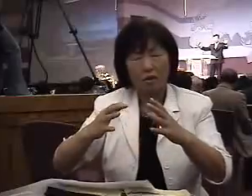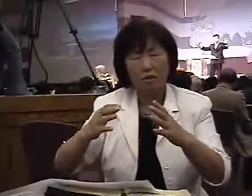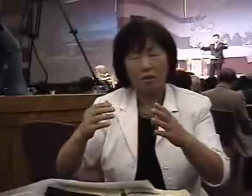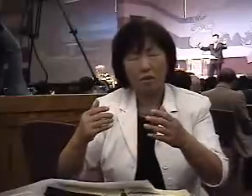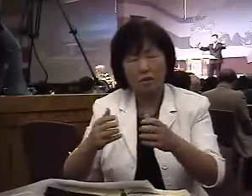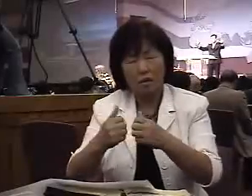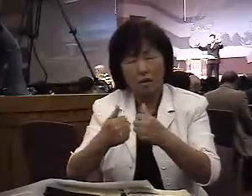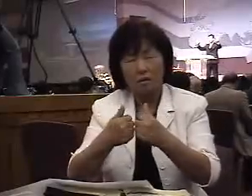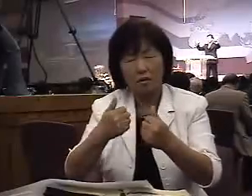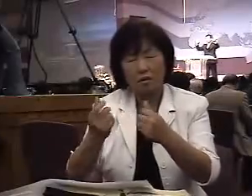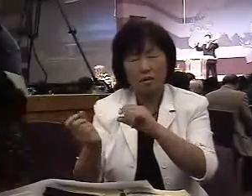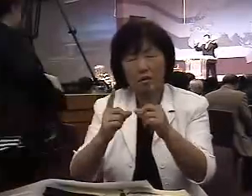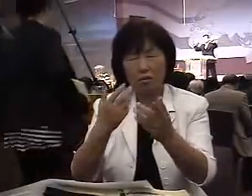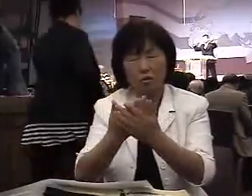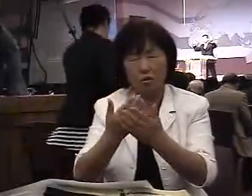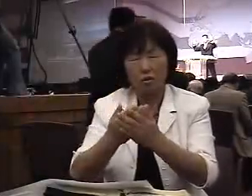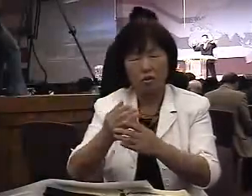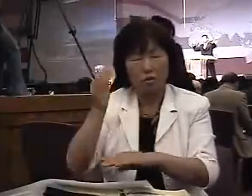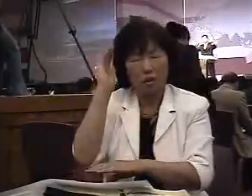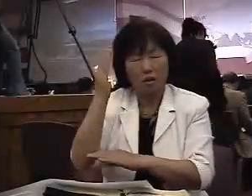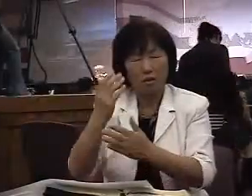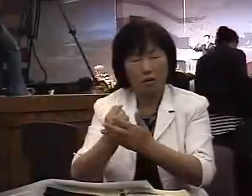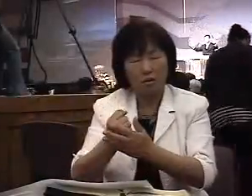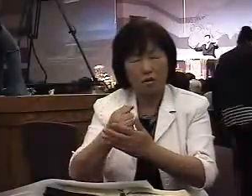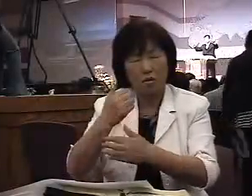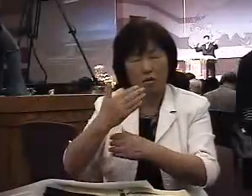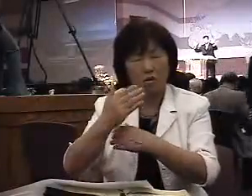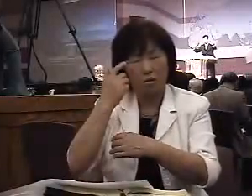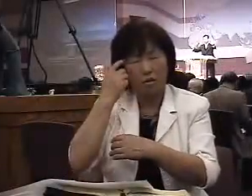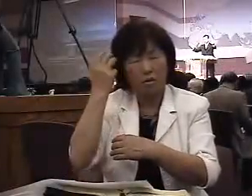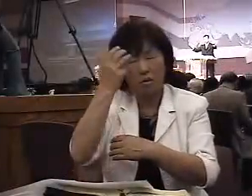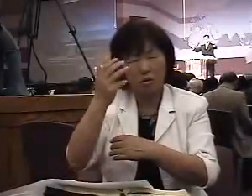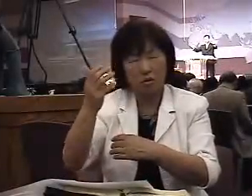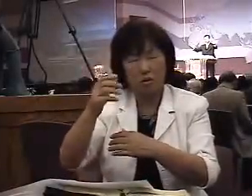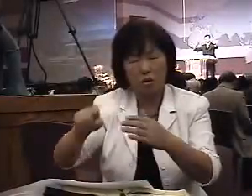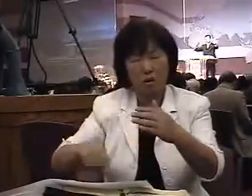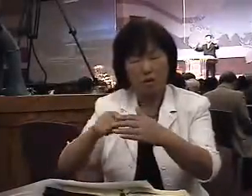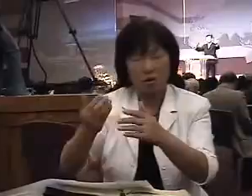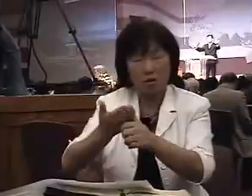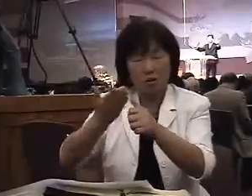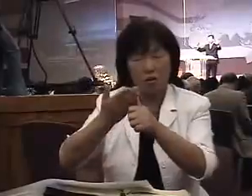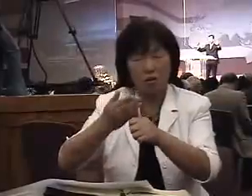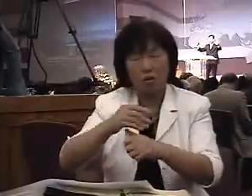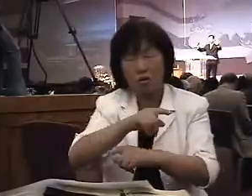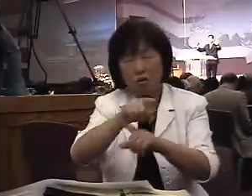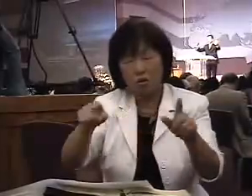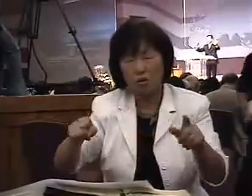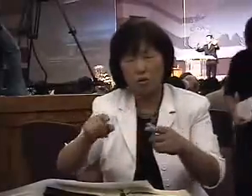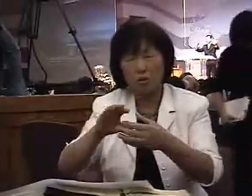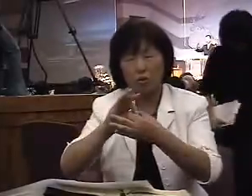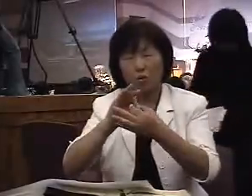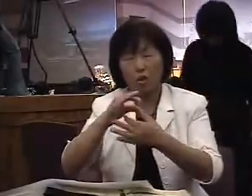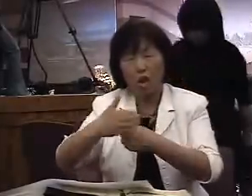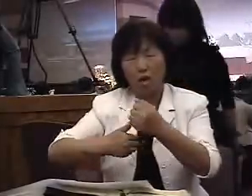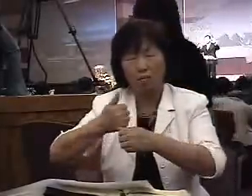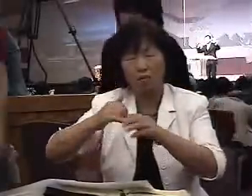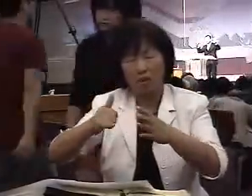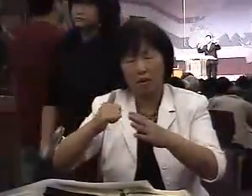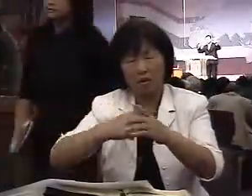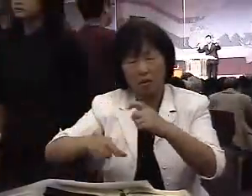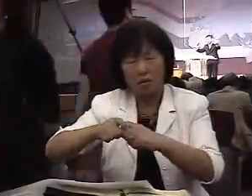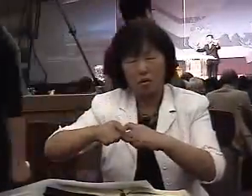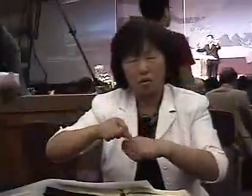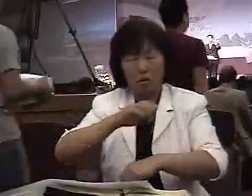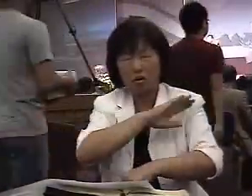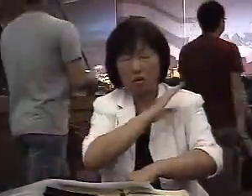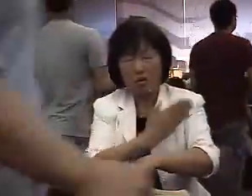살려주시옵소서. 우리 자녀들을 말씀으로 성령 안에서 키워주시옵소서. 그들을 통해 하나님의 나라가 더욱더 능력